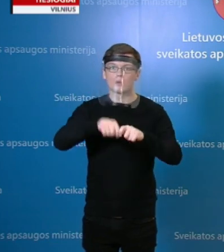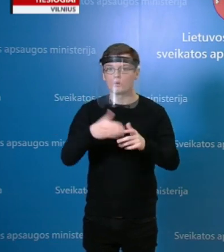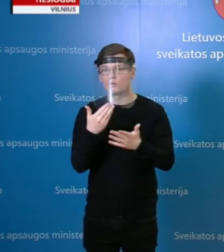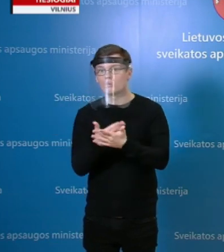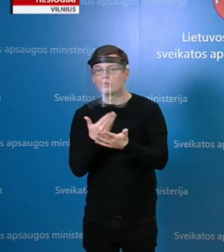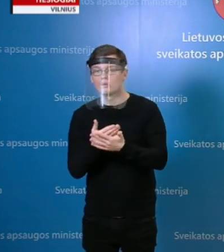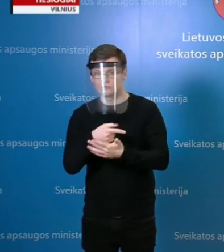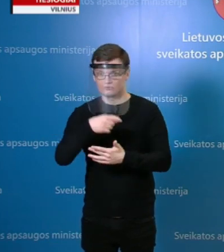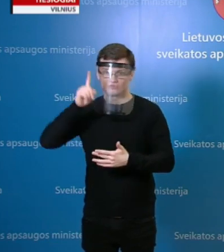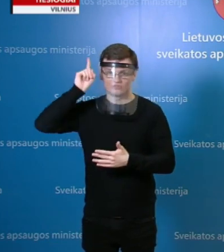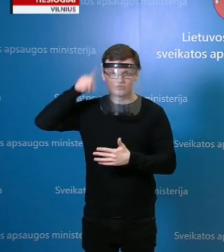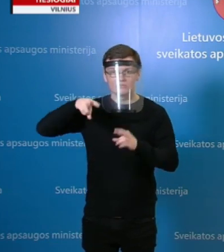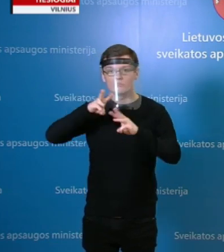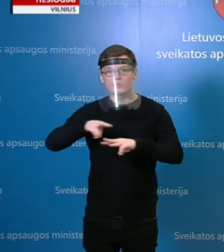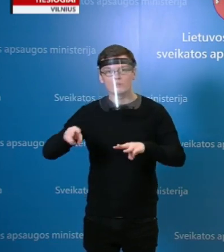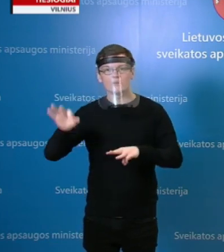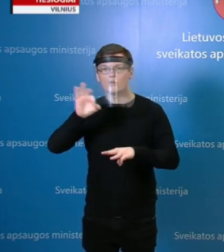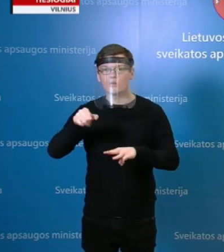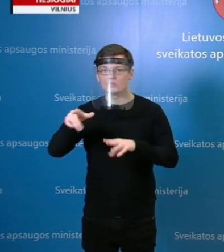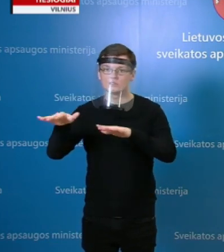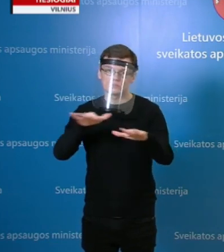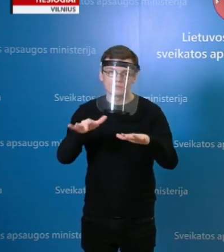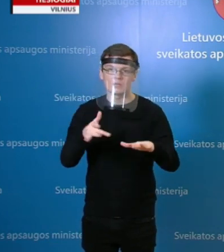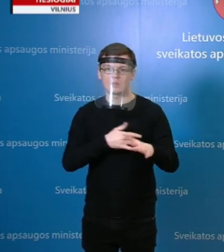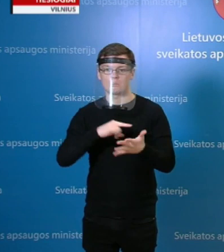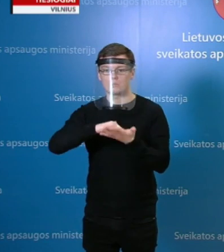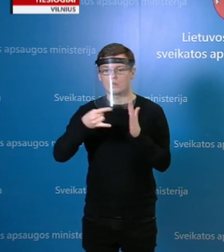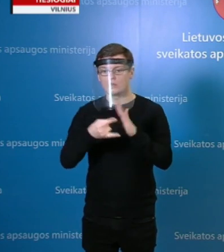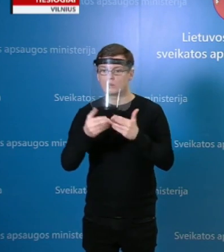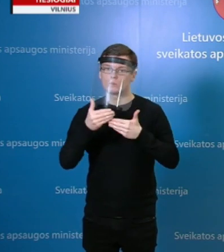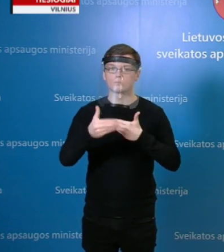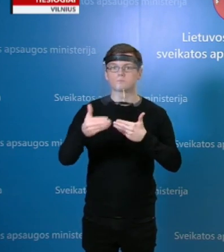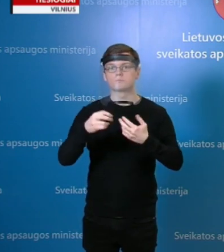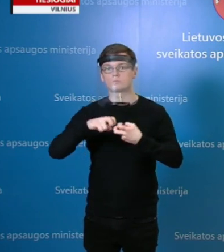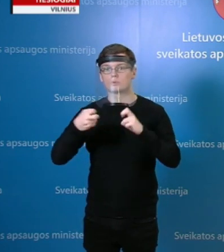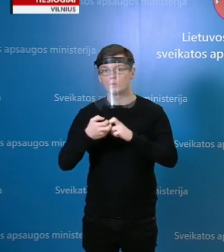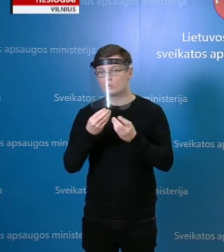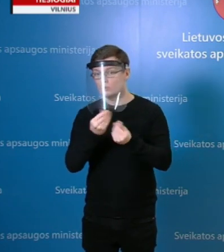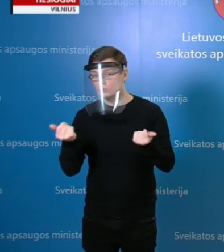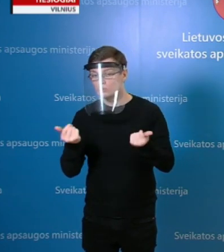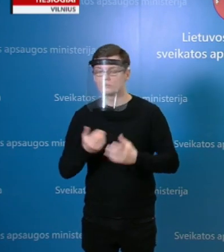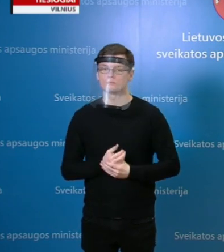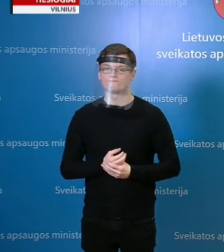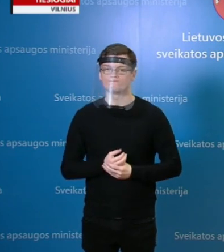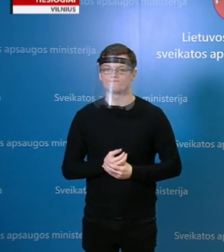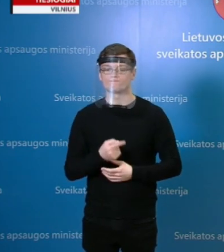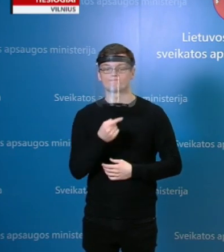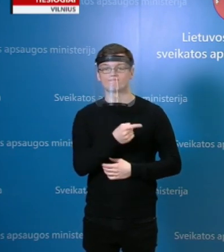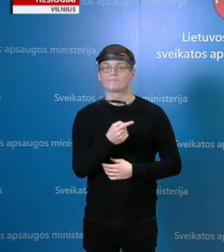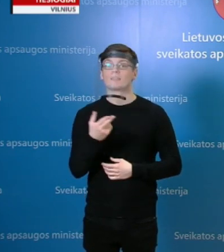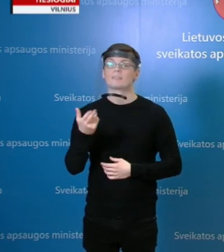situacija? Galbūt planuojate kažką dėl to daryti? Tai taip, žinoma, ir aš